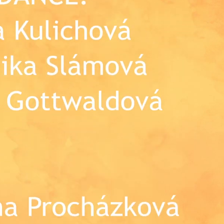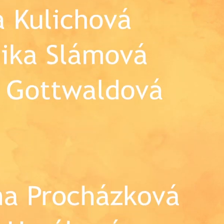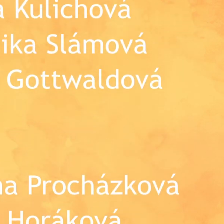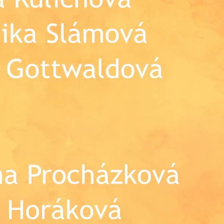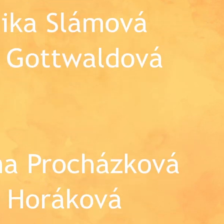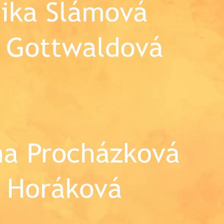Přokich